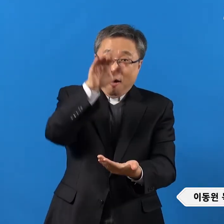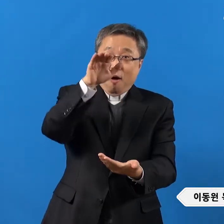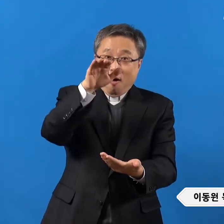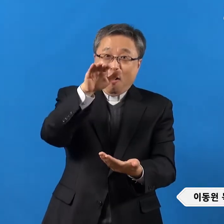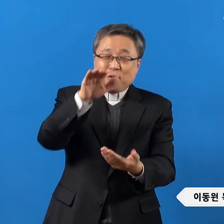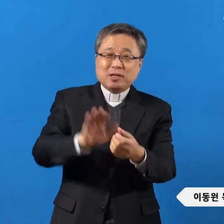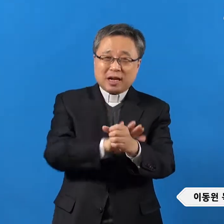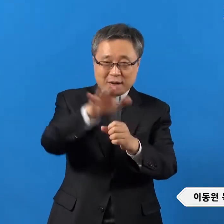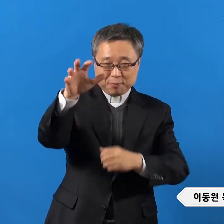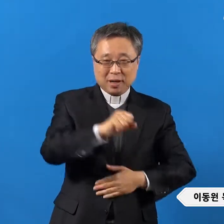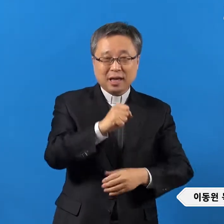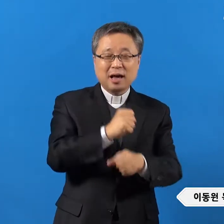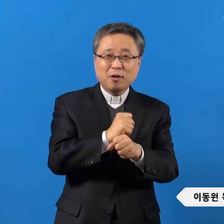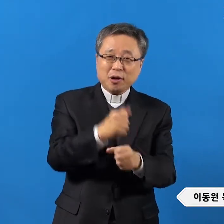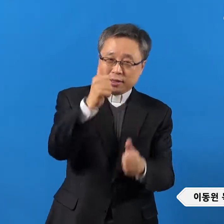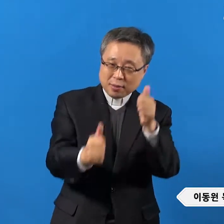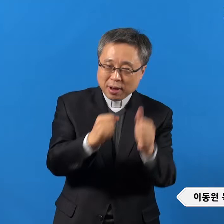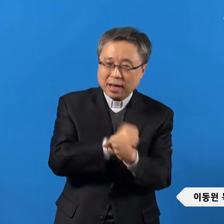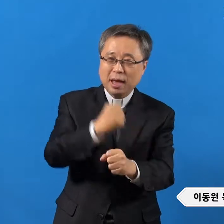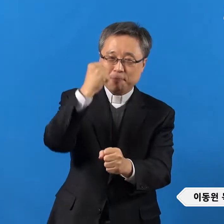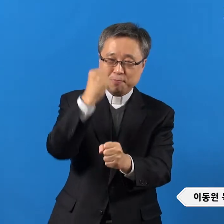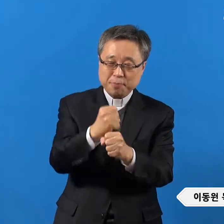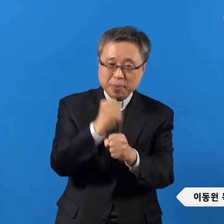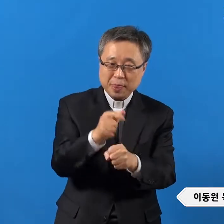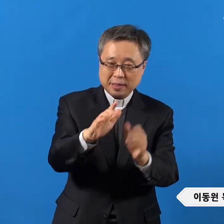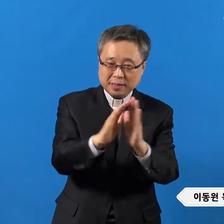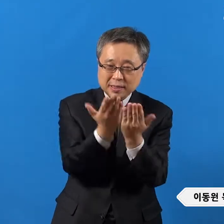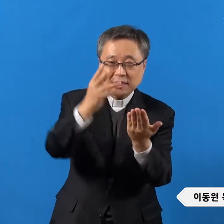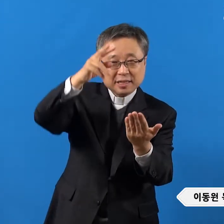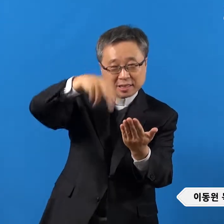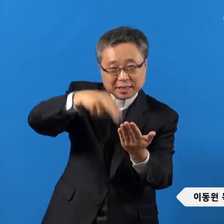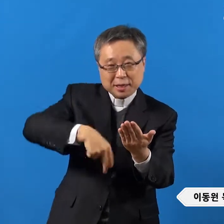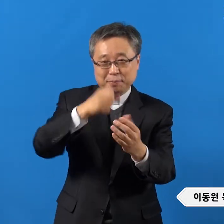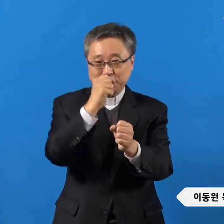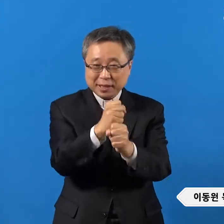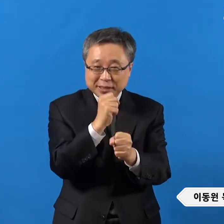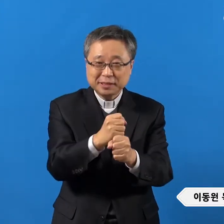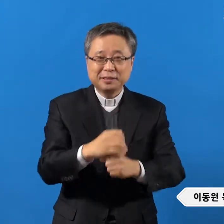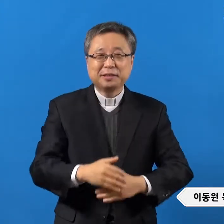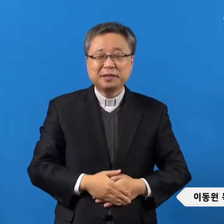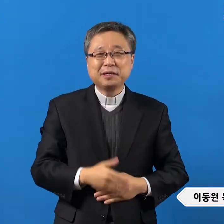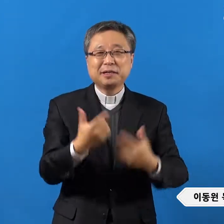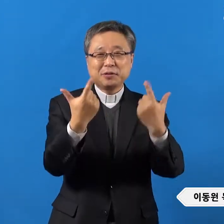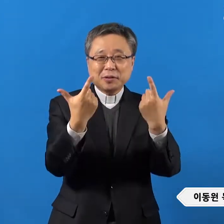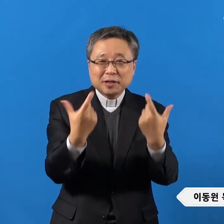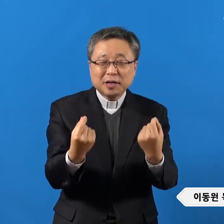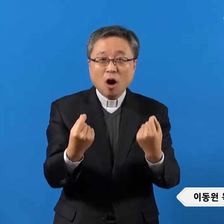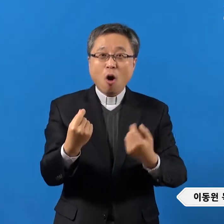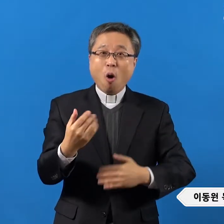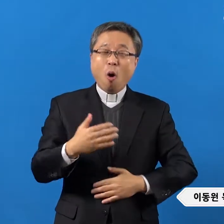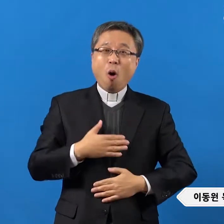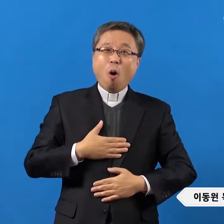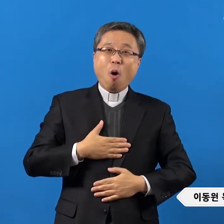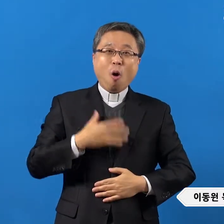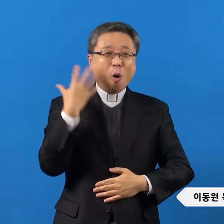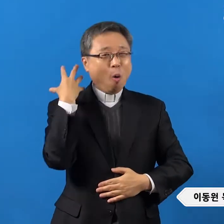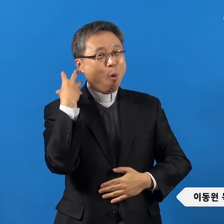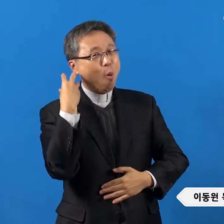이 게임을 하게 만드는 그리고 이 책을 읽게 만드는 그러한 하나의 마력이 된 것입니다.